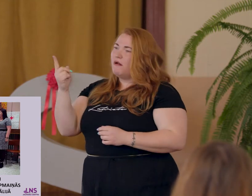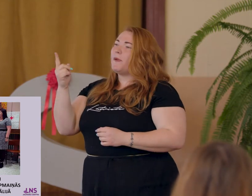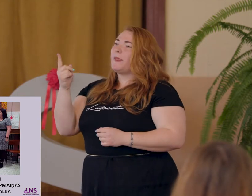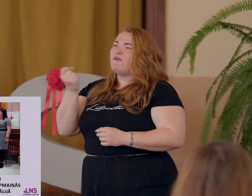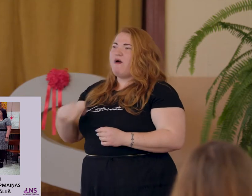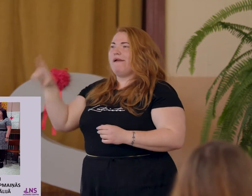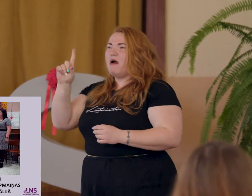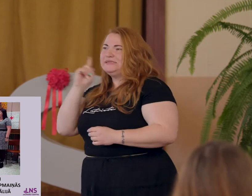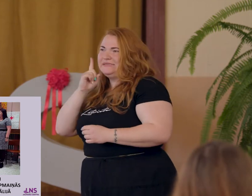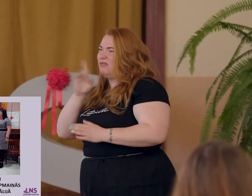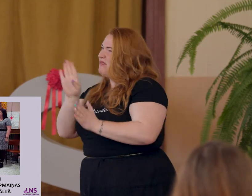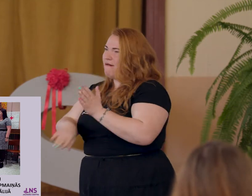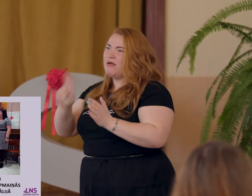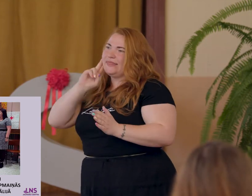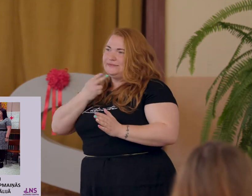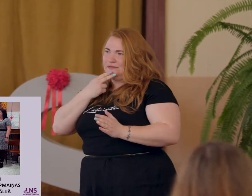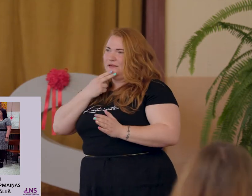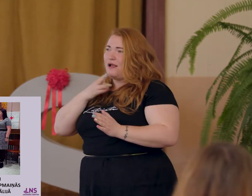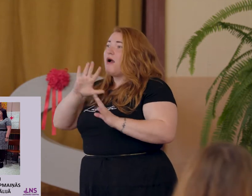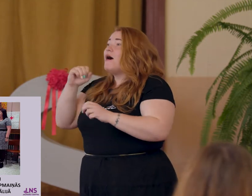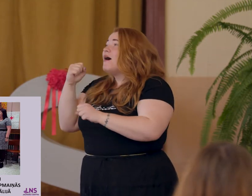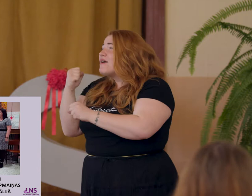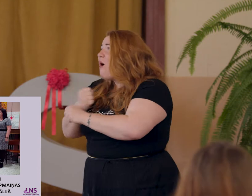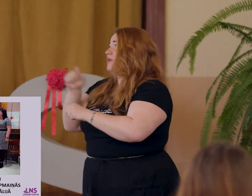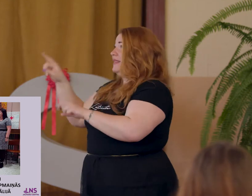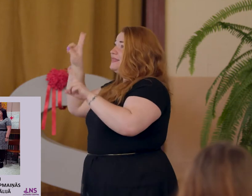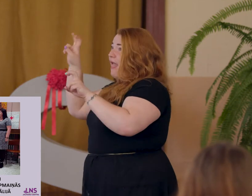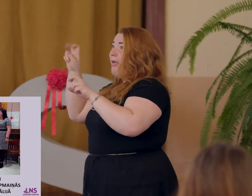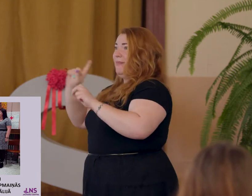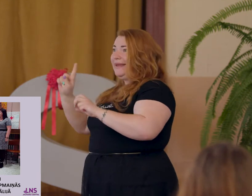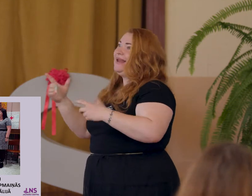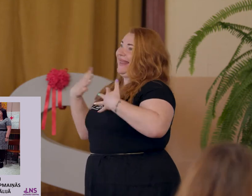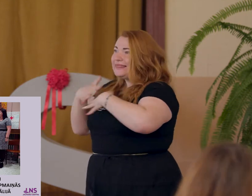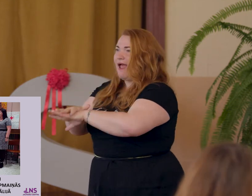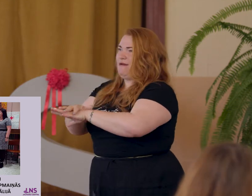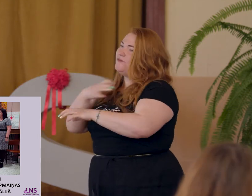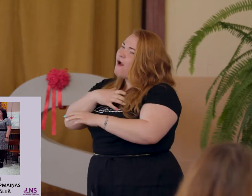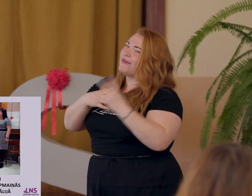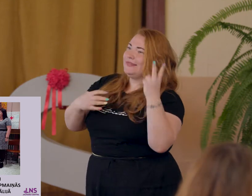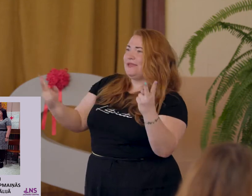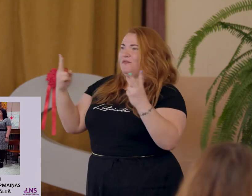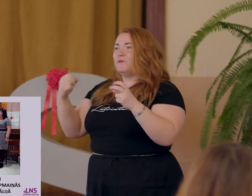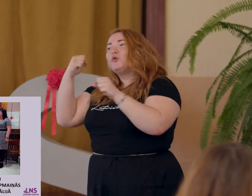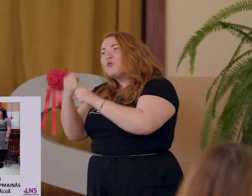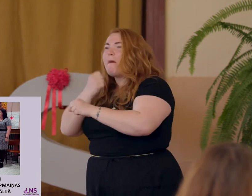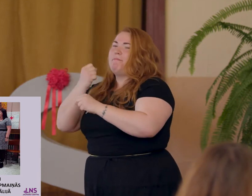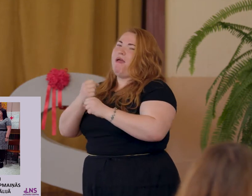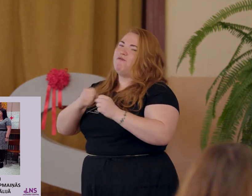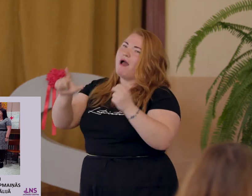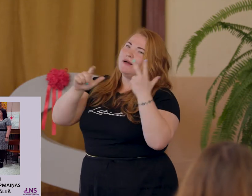valsts, kas lielākā daļa piedalījās dzirdīgie, nevis nedzirdīgie, bet tur bija integrācija, vajadzēja